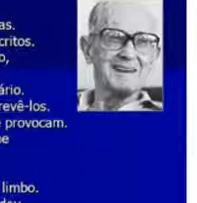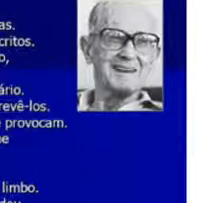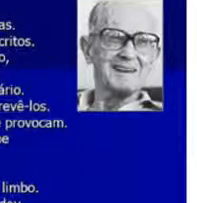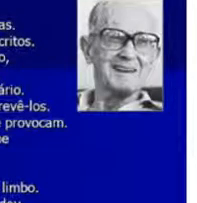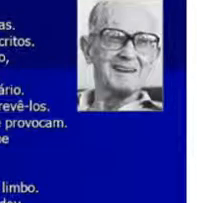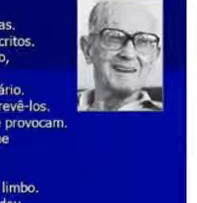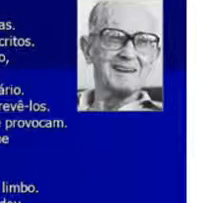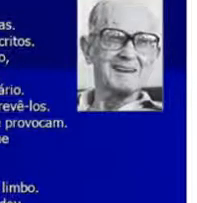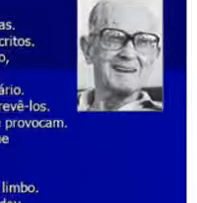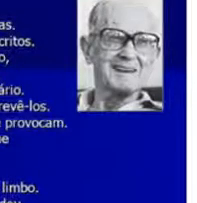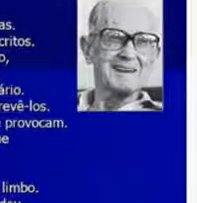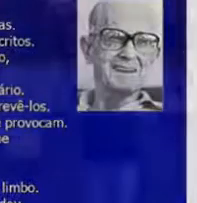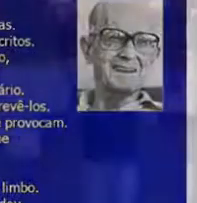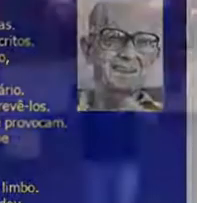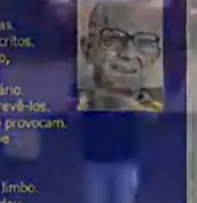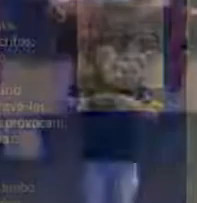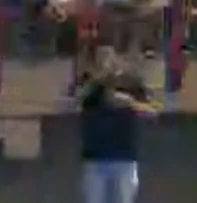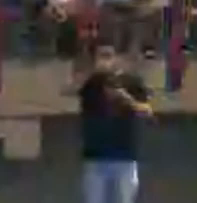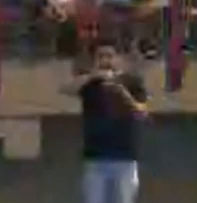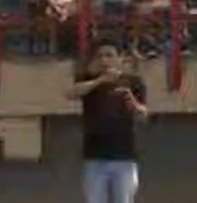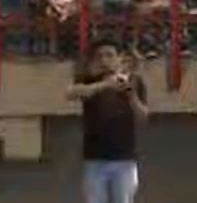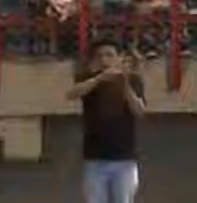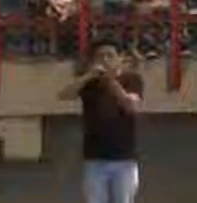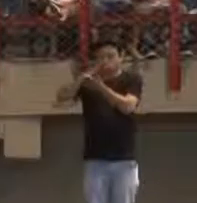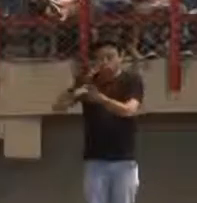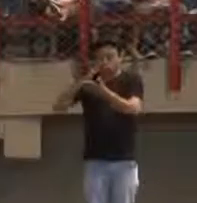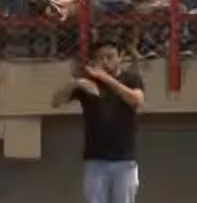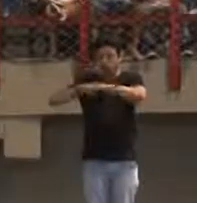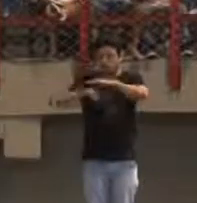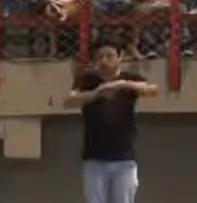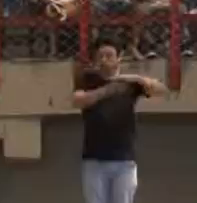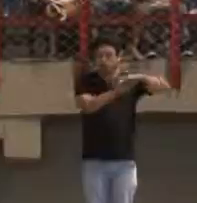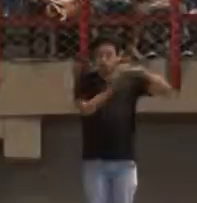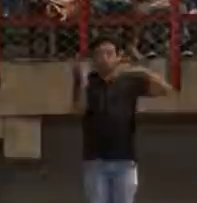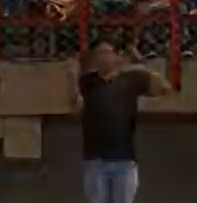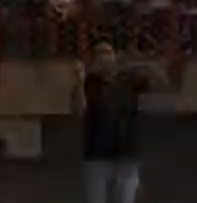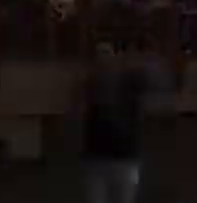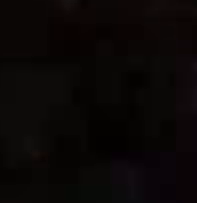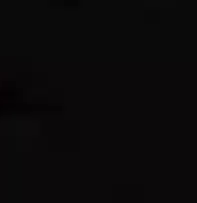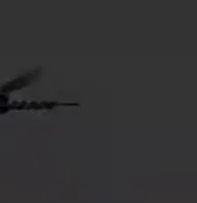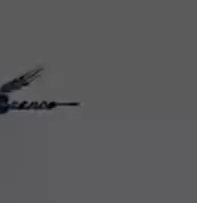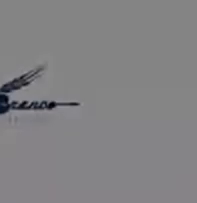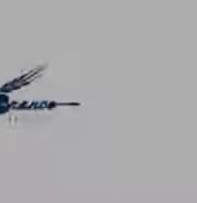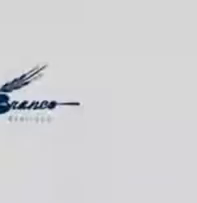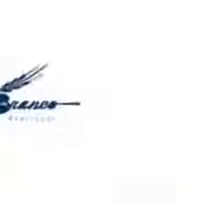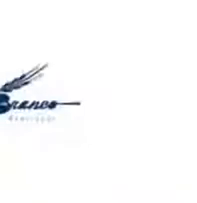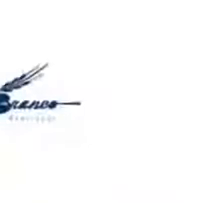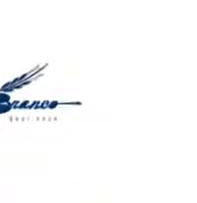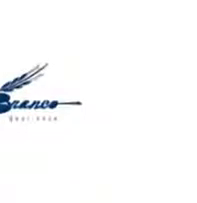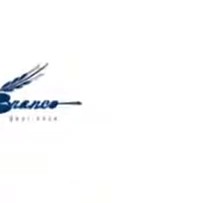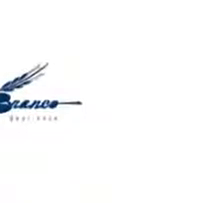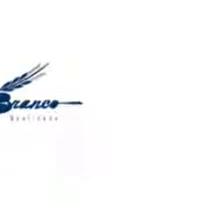Luis foz e mudos em estado de dicionário guardados as palavras a gente usa quando vai escrever